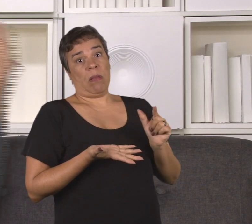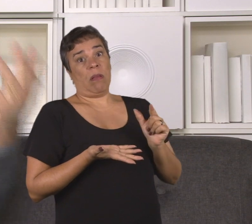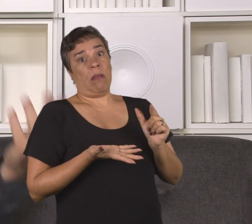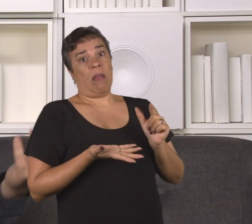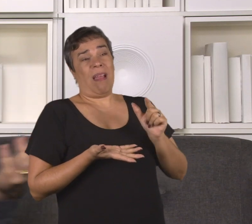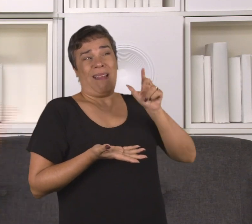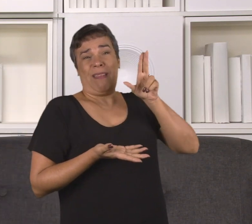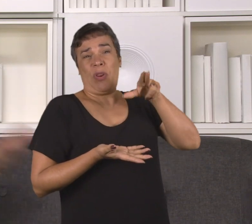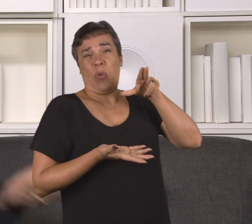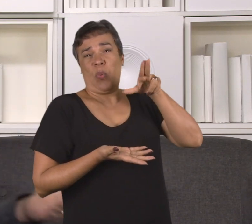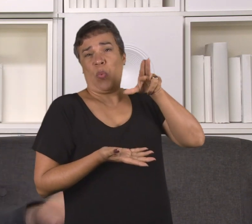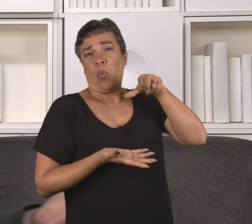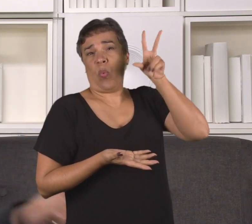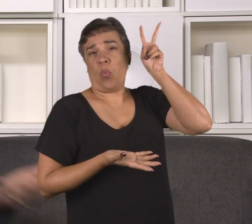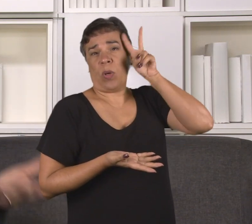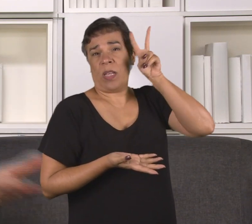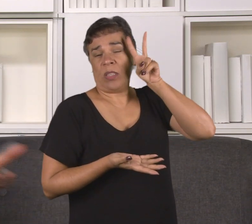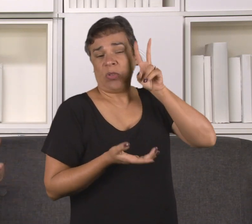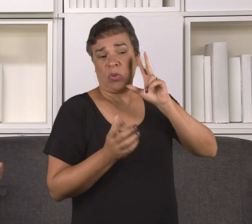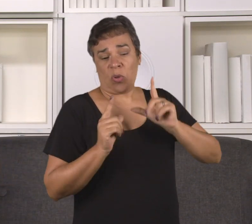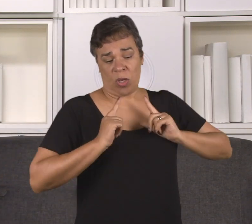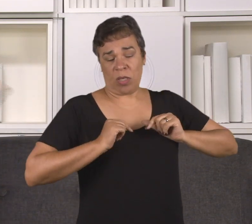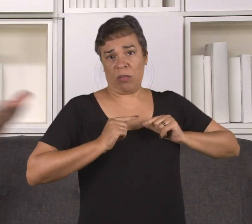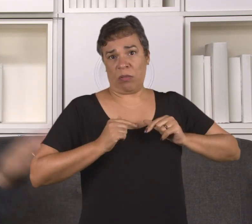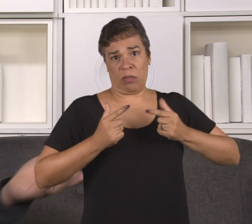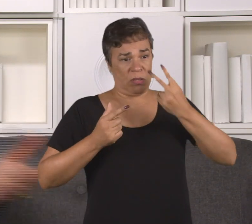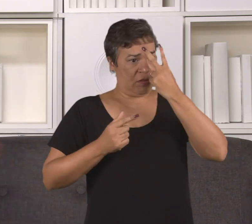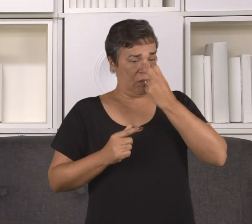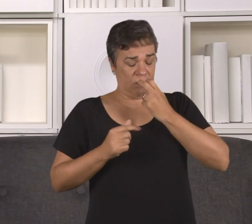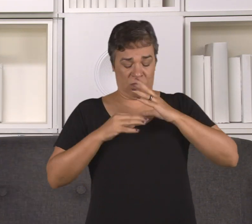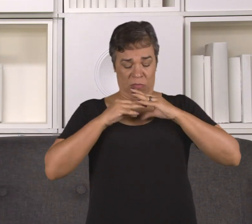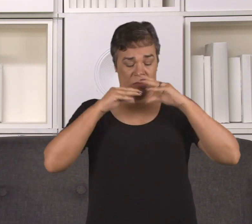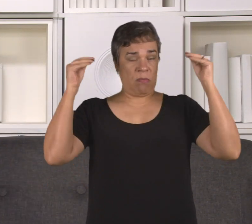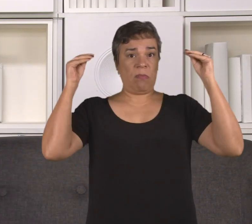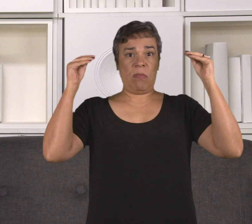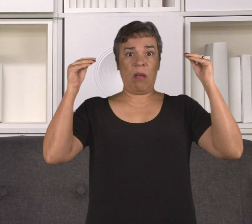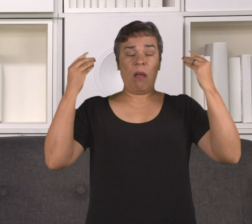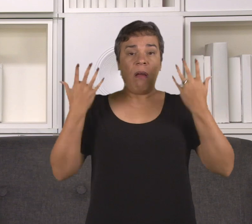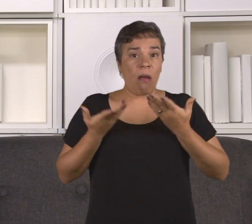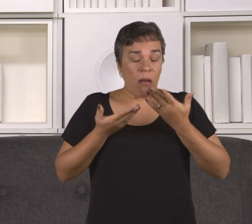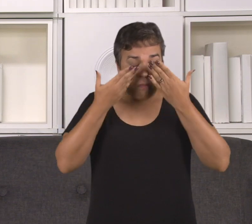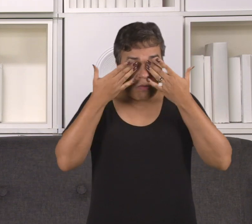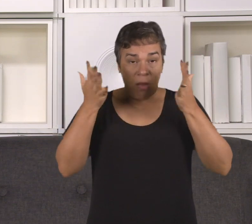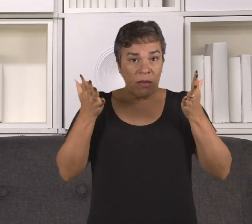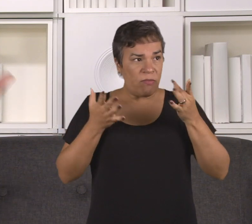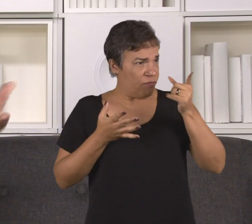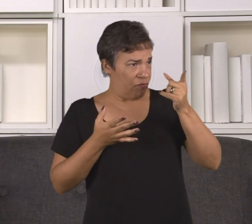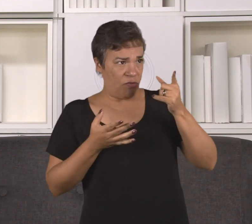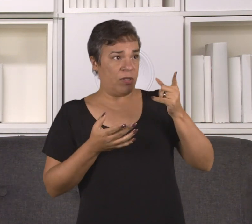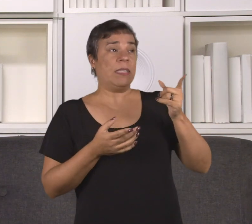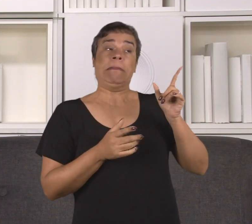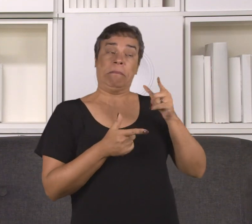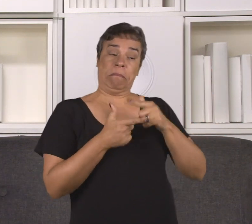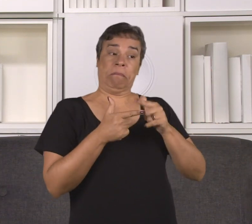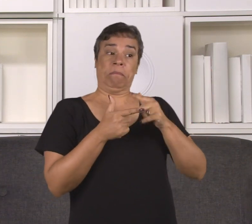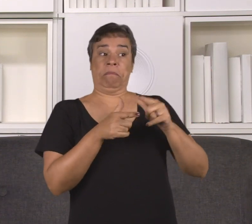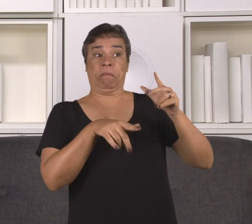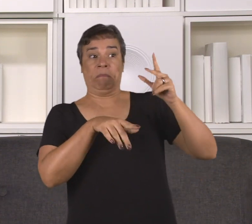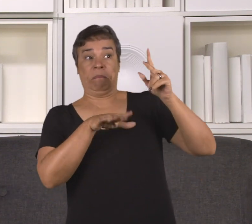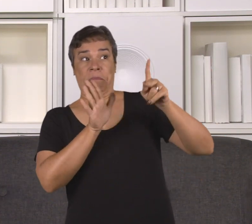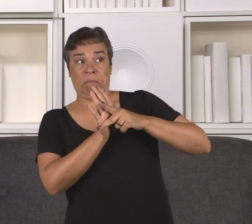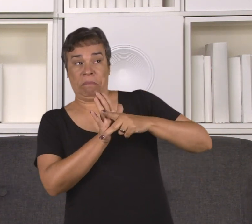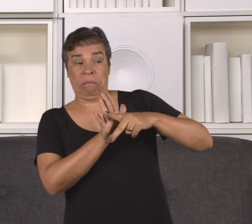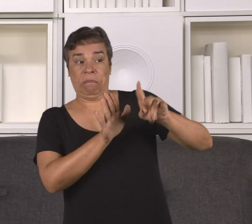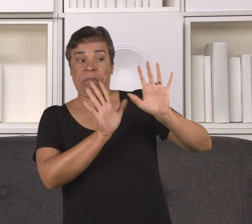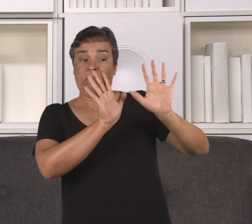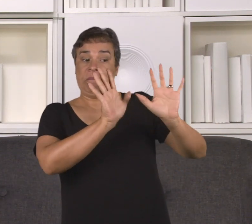nunca na história de Israel aconteceu isso, de um cego de nascença ser curado. Então vocês estão com um grande problema nas mãos, vocês